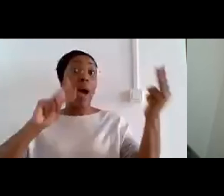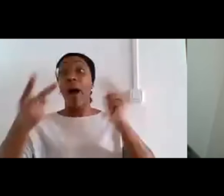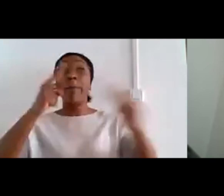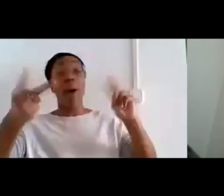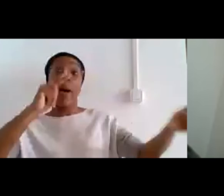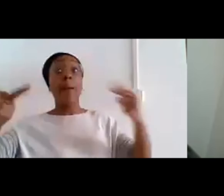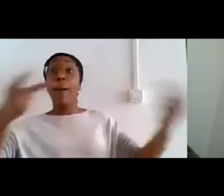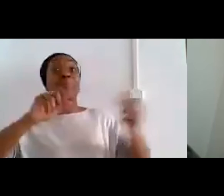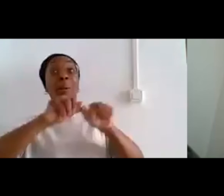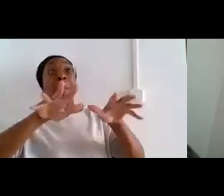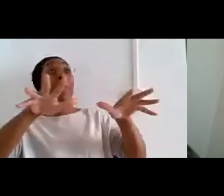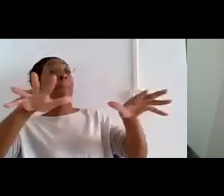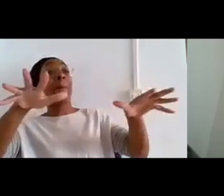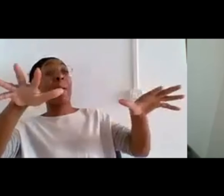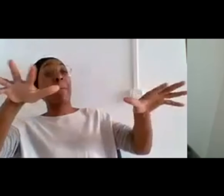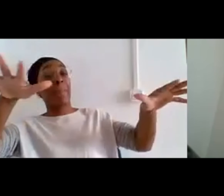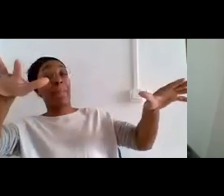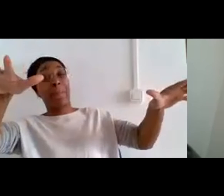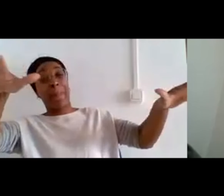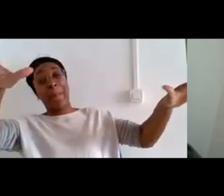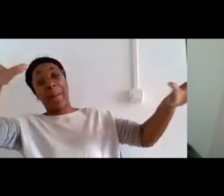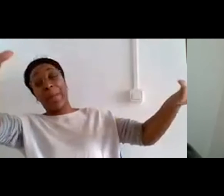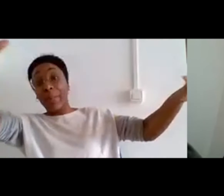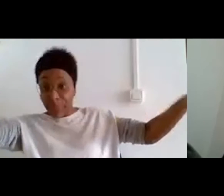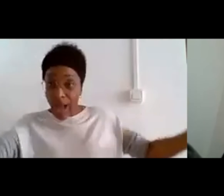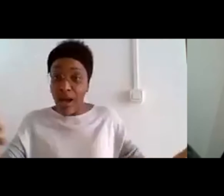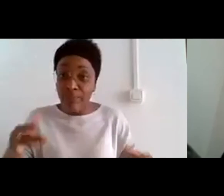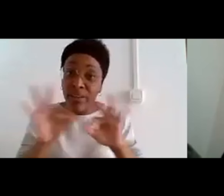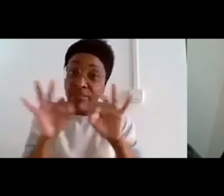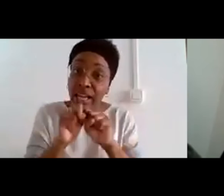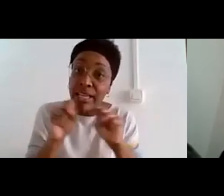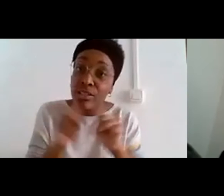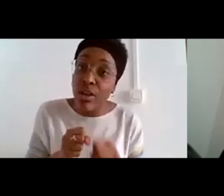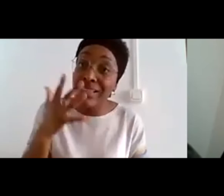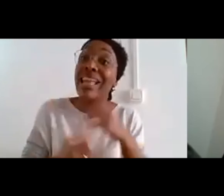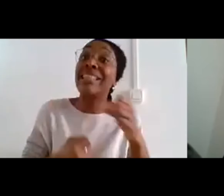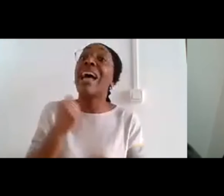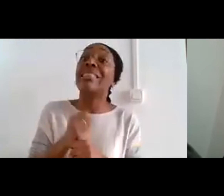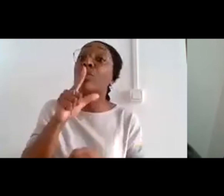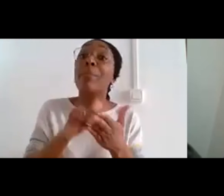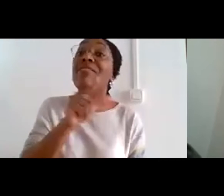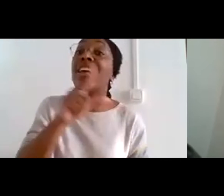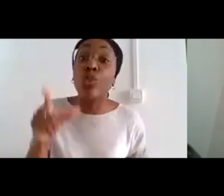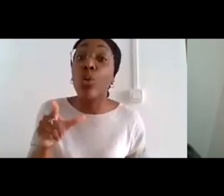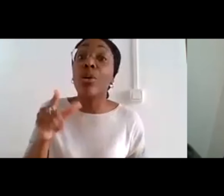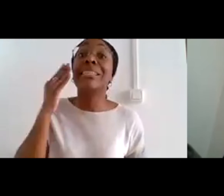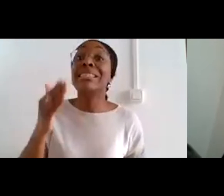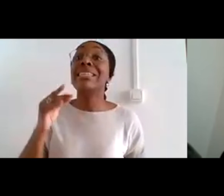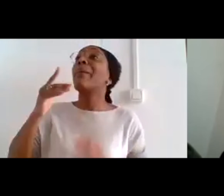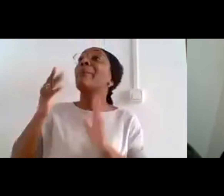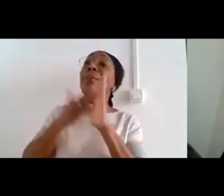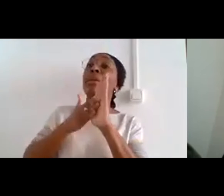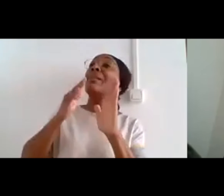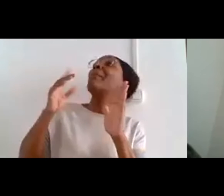bassin méditerranéen. Moi, je crois, frères et sœurs, que si cette année, on laisse la place à la parole de Dieu dans nos vies, on laisse